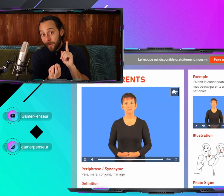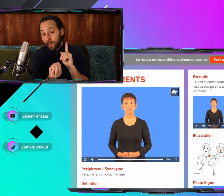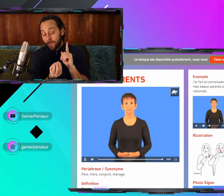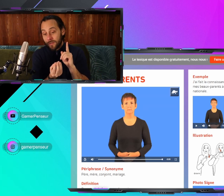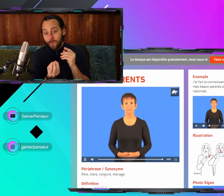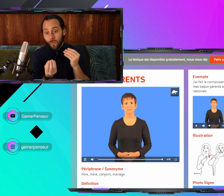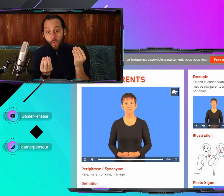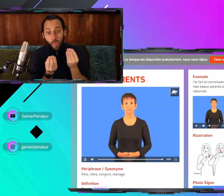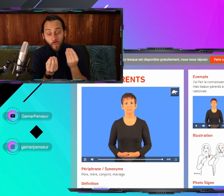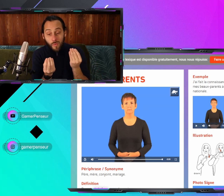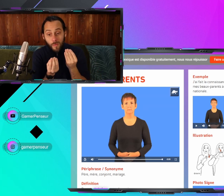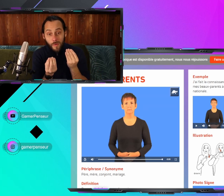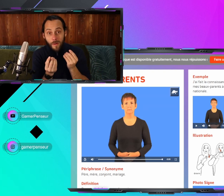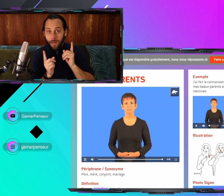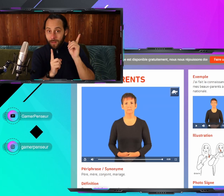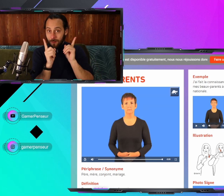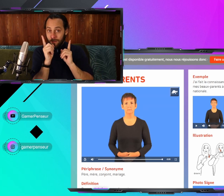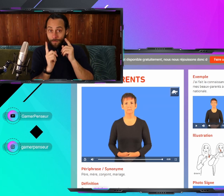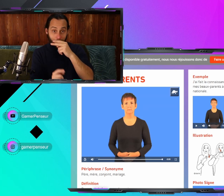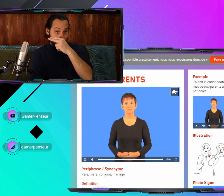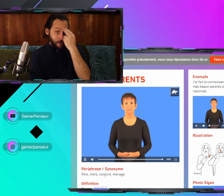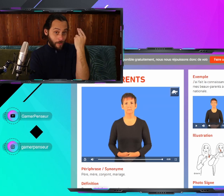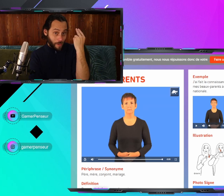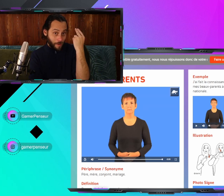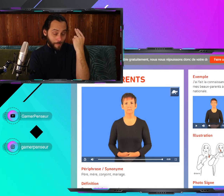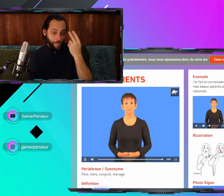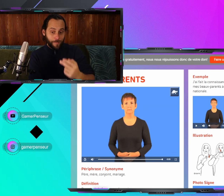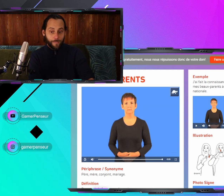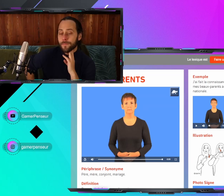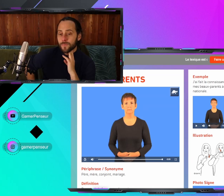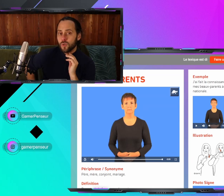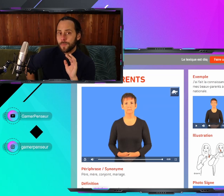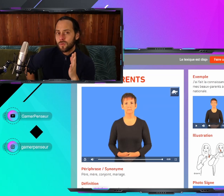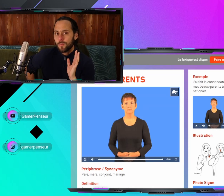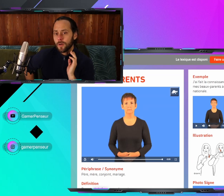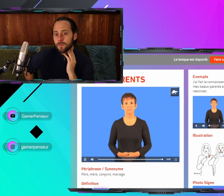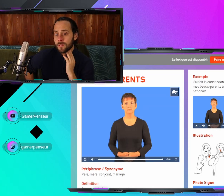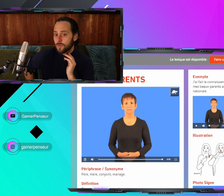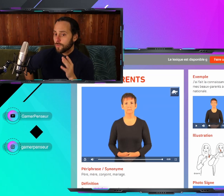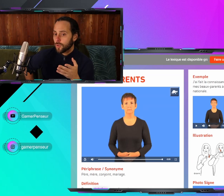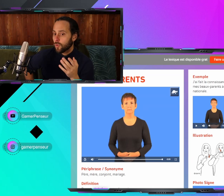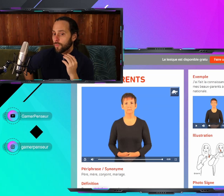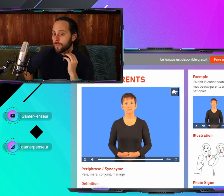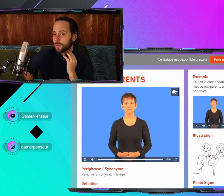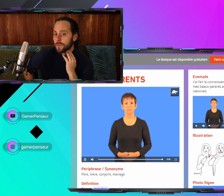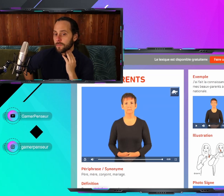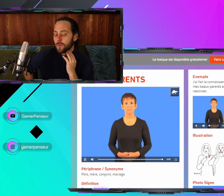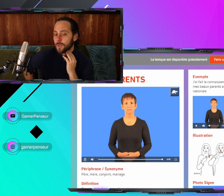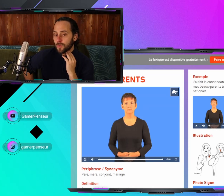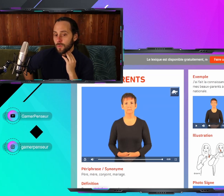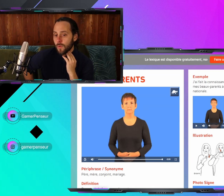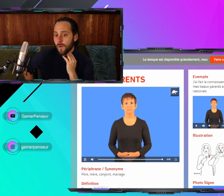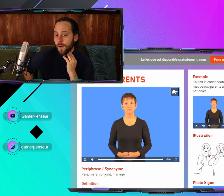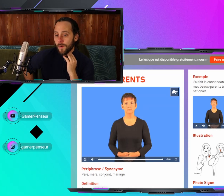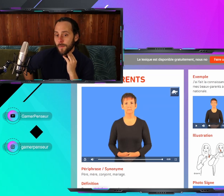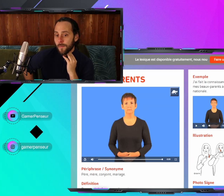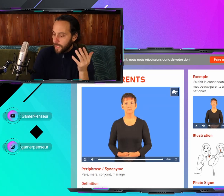il peut y avoir une fausse question, ou fête nationale. Je suis pas sûr pour la fausse question, mais on pourrait tout à fait en